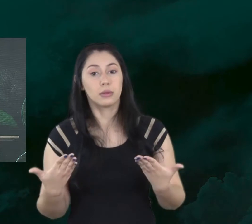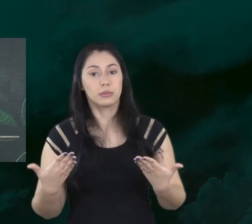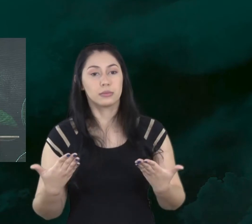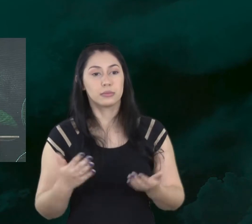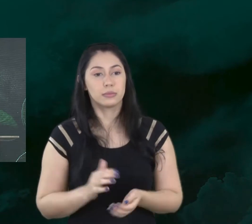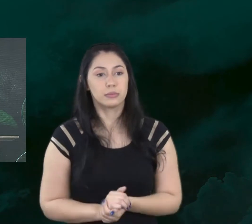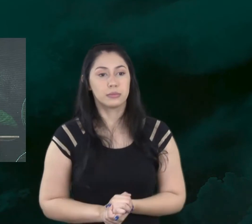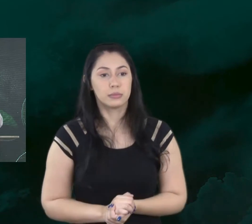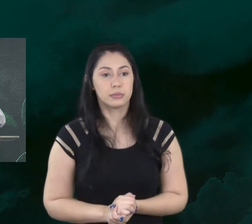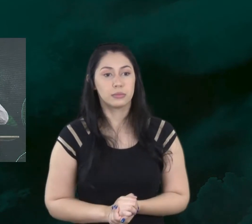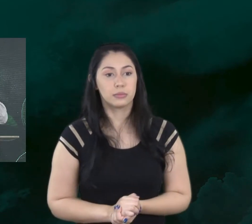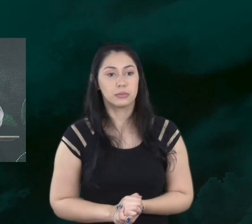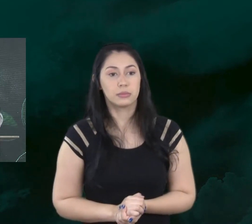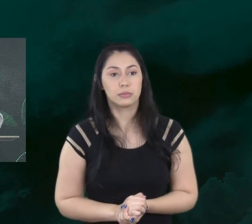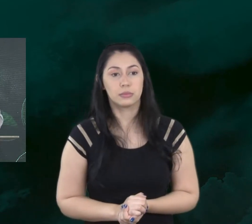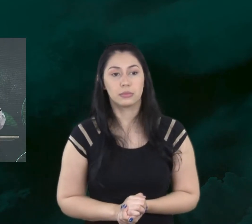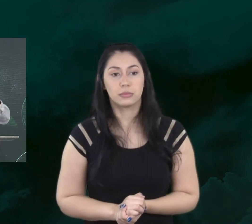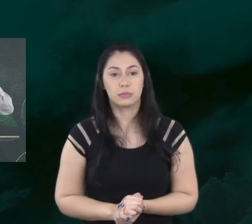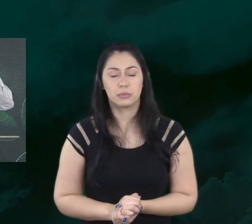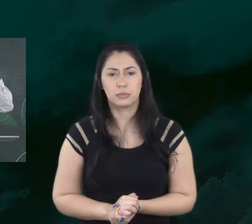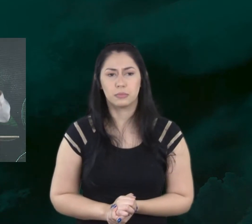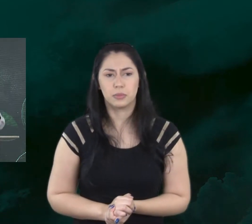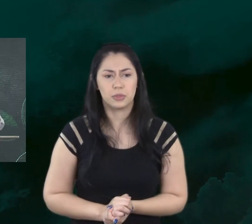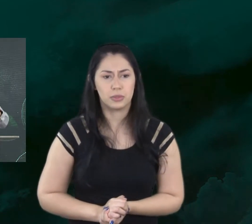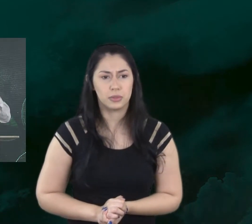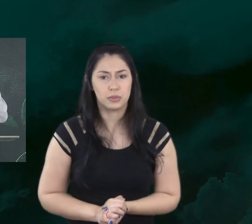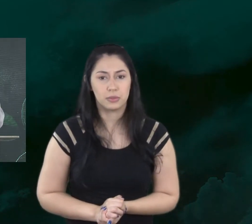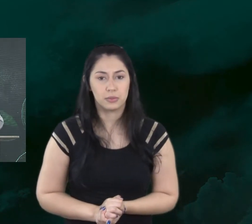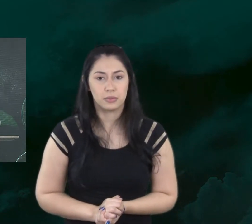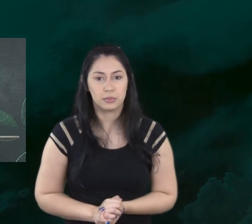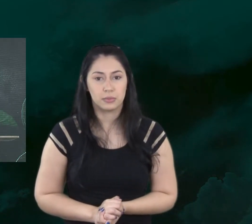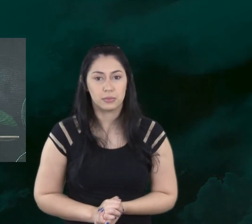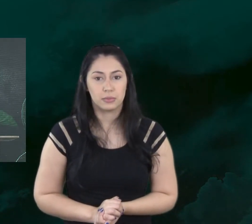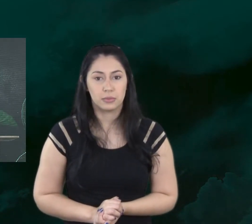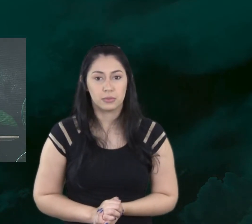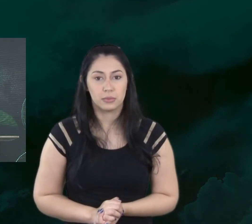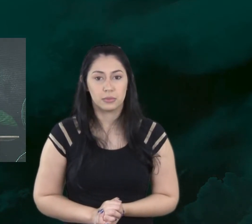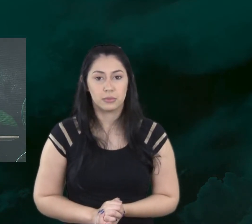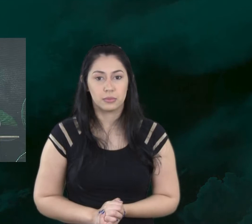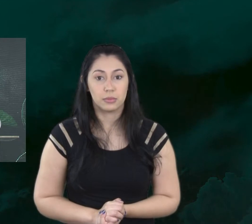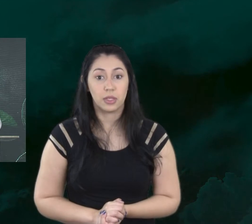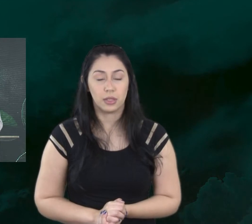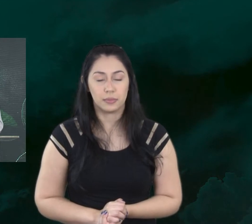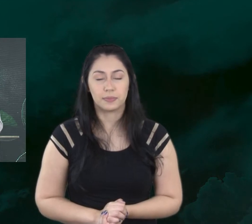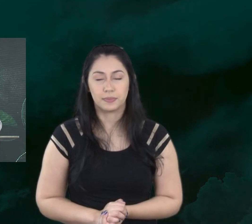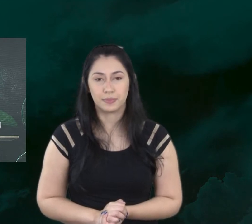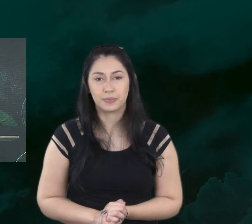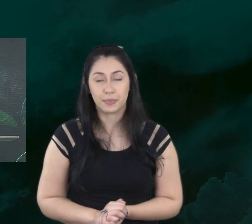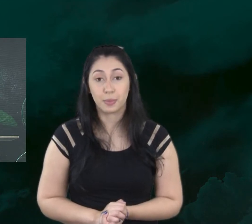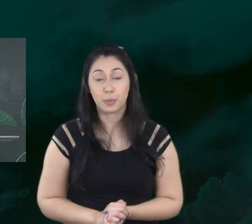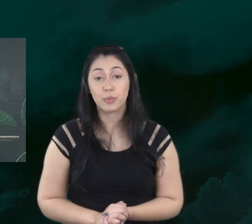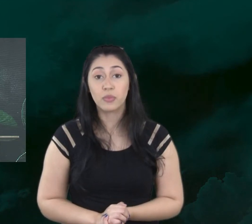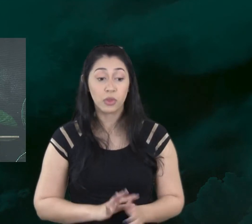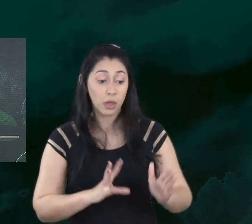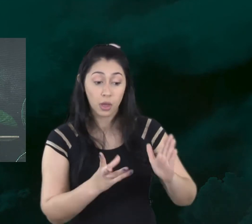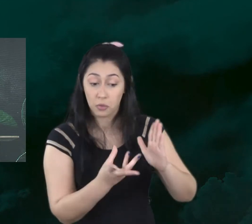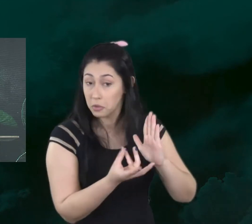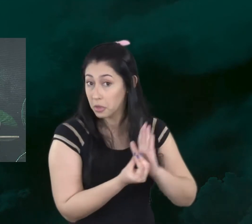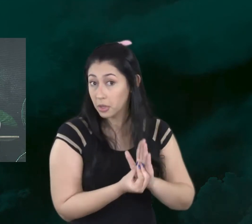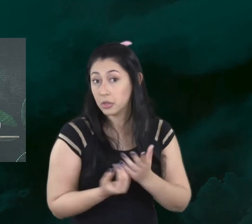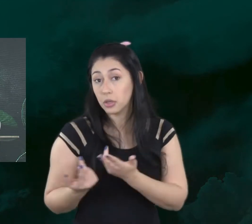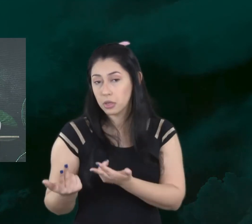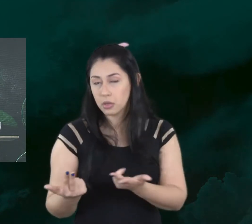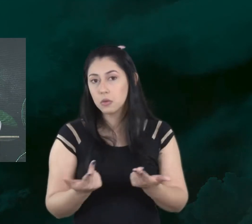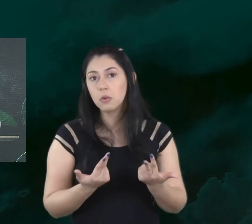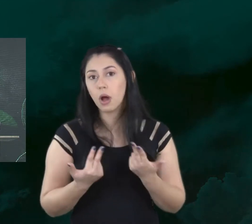é importante para suportar, né, uma obra, um edifício. A vida da igreja é a mesma coisa,